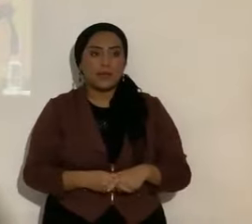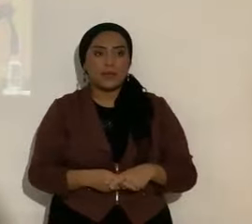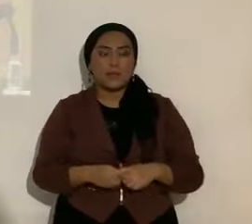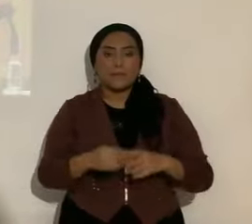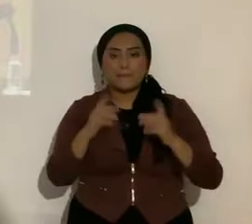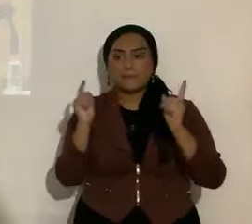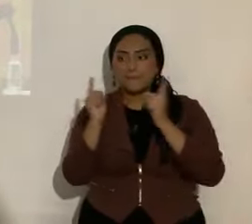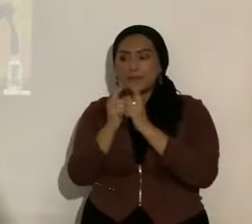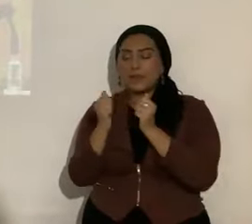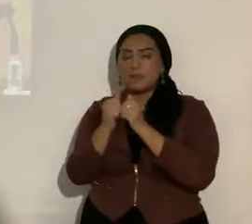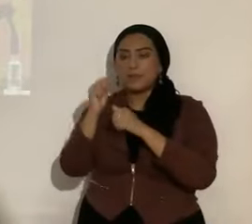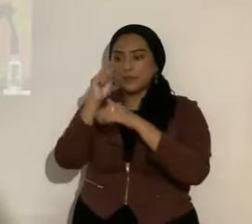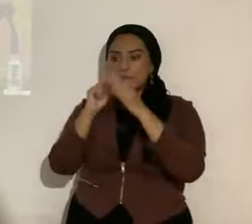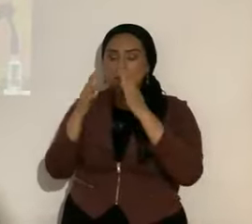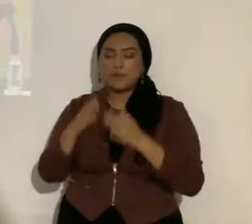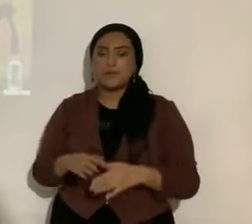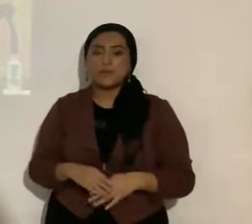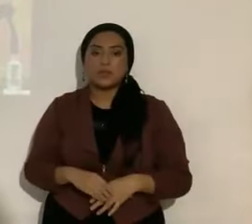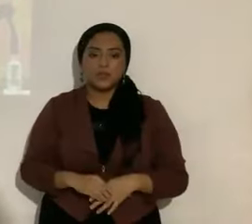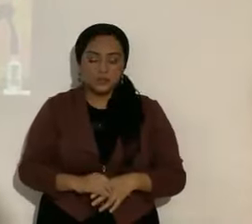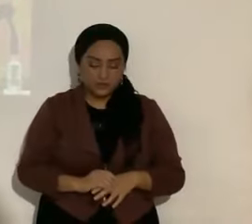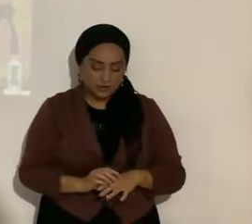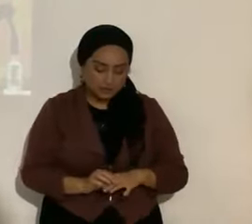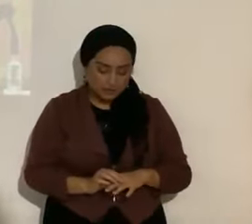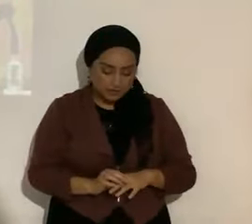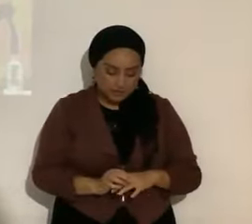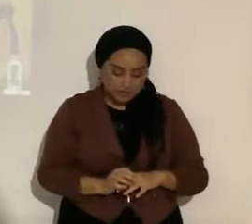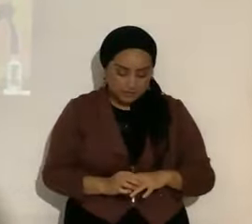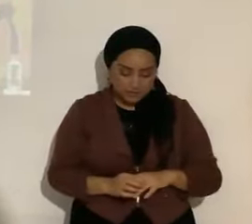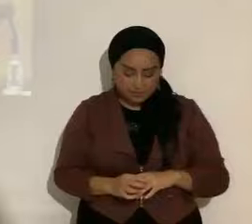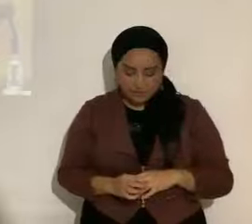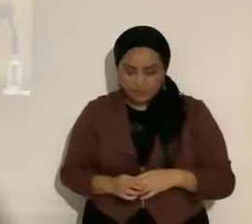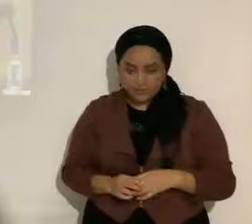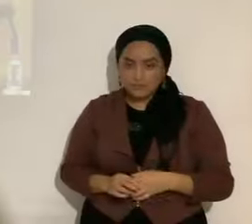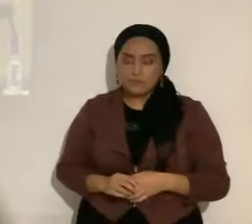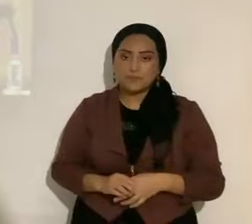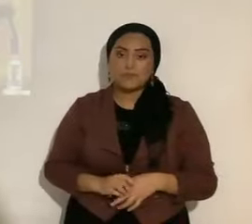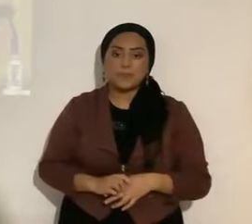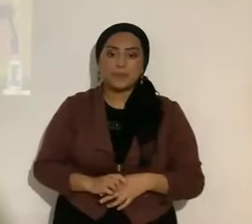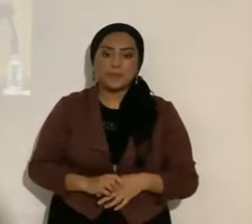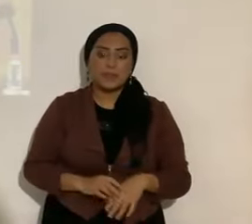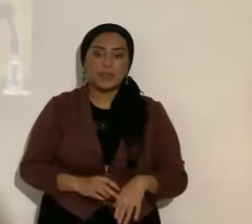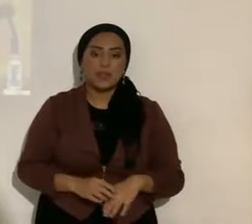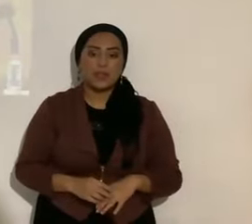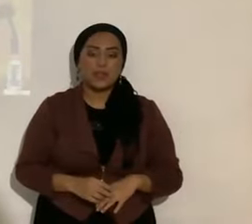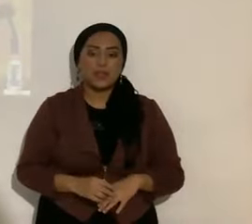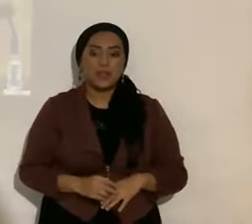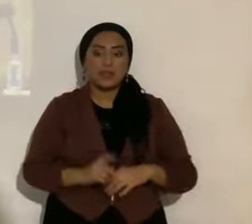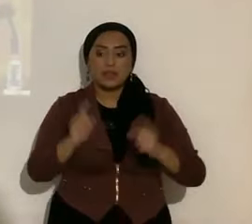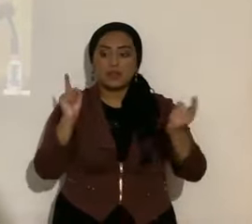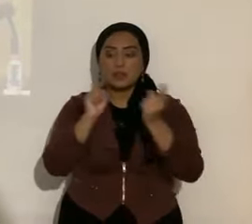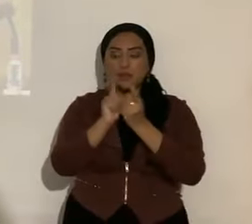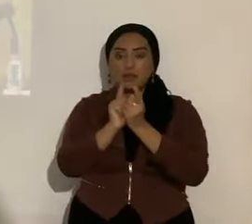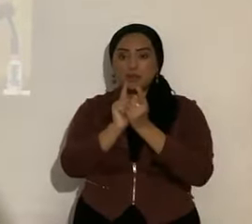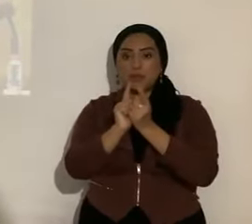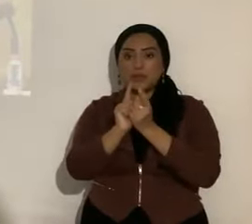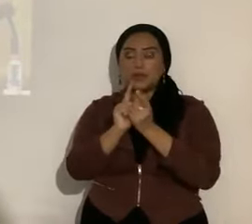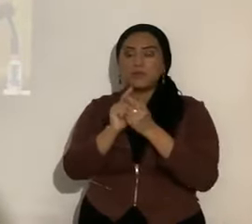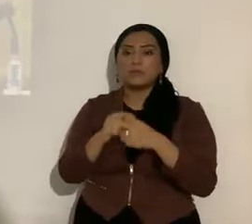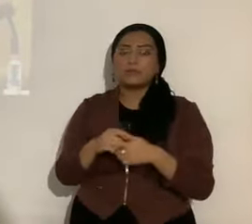allegados a los profetas. Bueno, entonces, a ver, vamos a ver aquí el 5 otra vez. Y se acercaron a Eliseo los hijos de